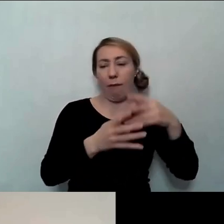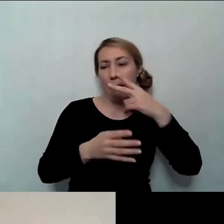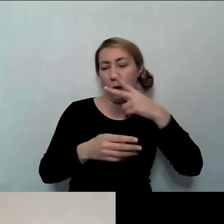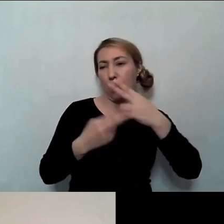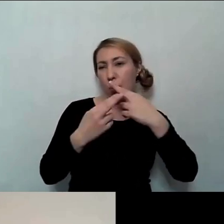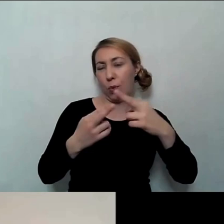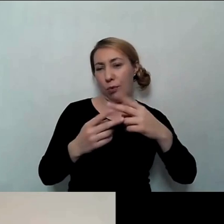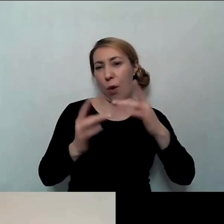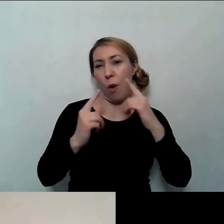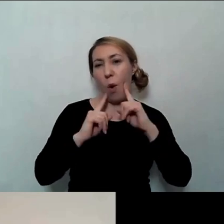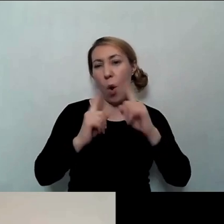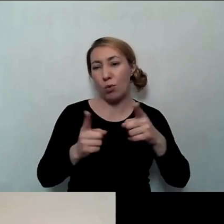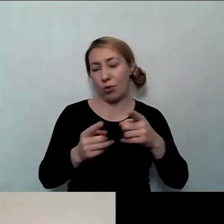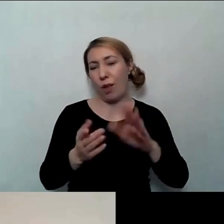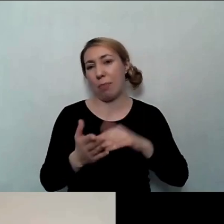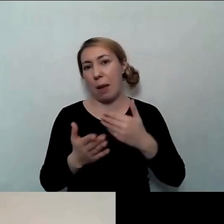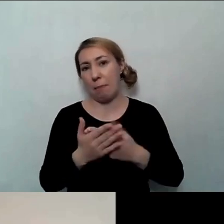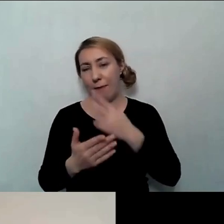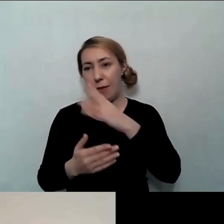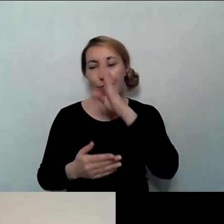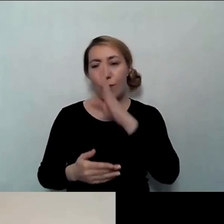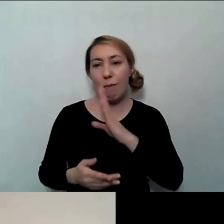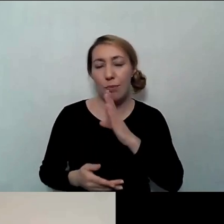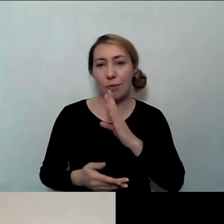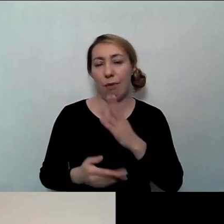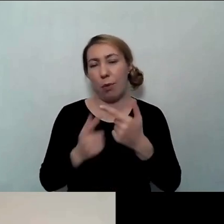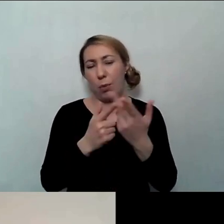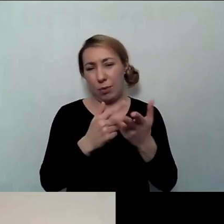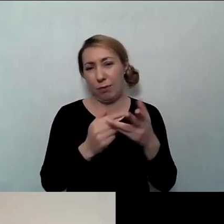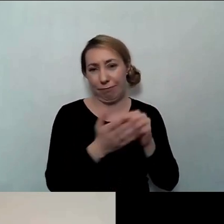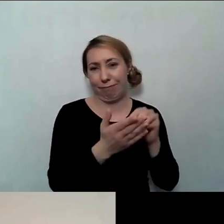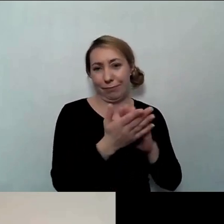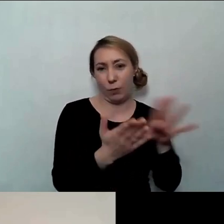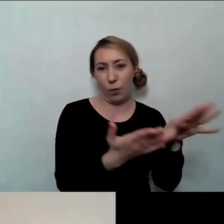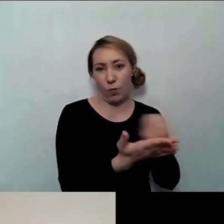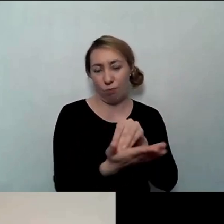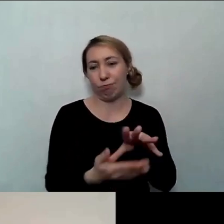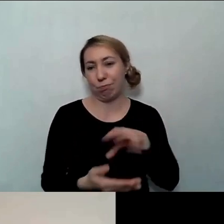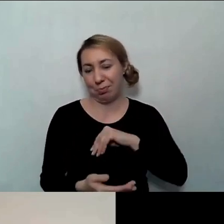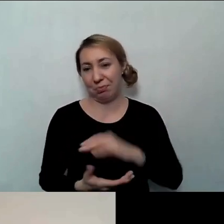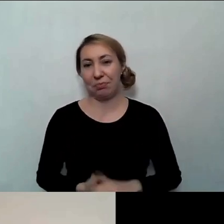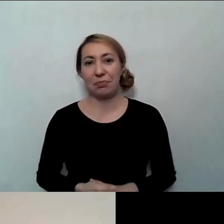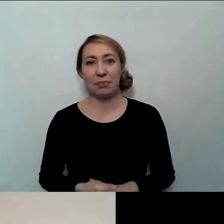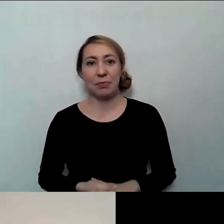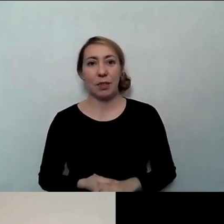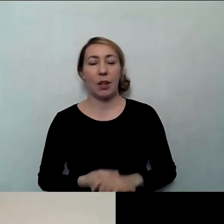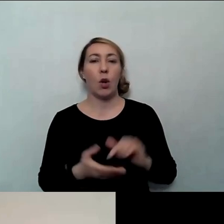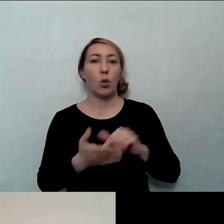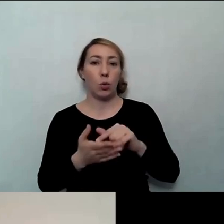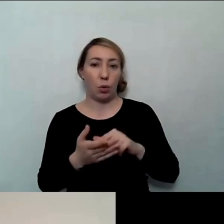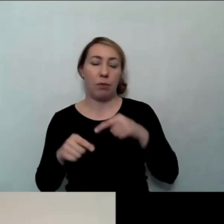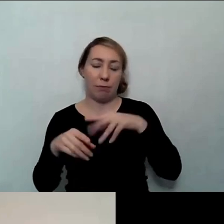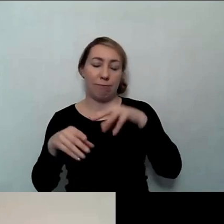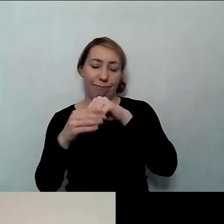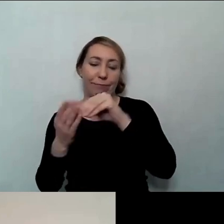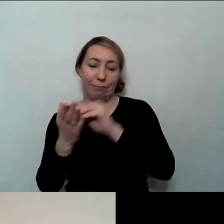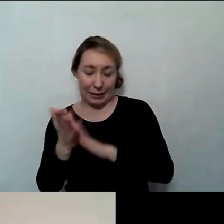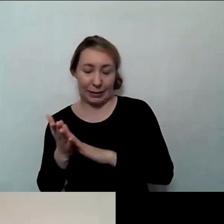rodzaju orzeczeniach, czyli czy to jest osoba słabo słysząca i tak dalej, tak? Więc tutaj ten element brany jest pod